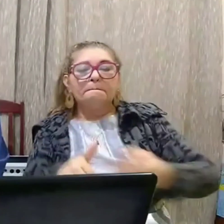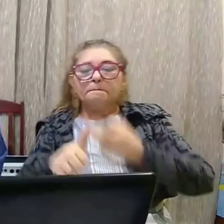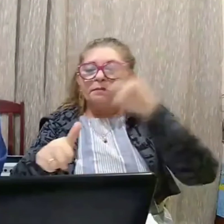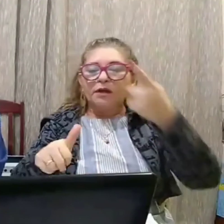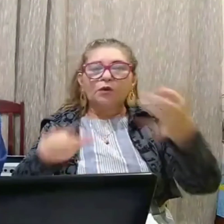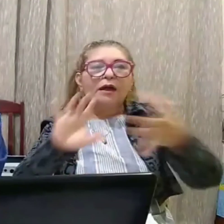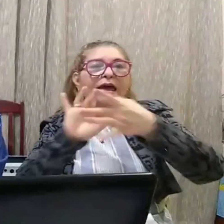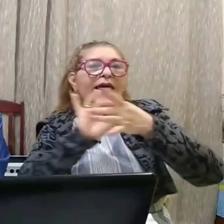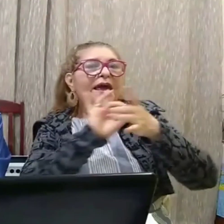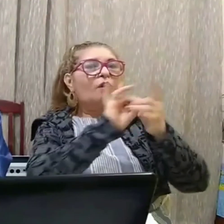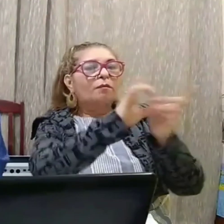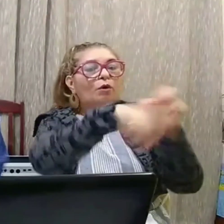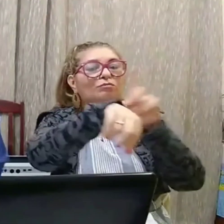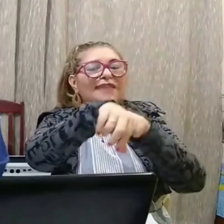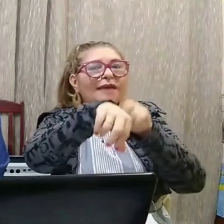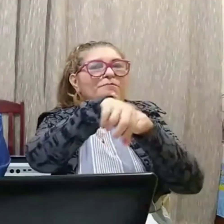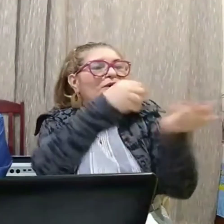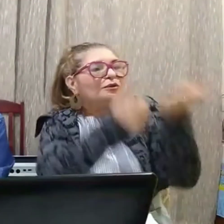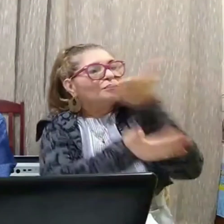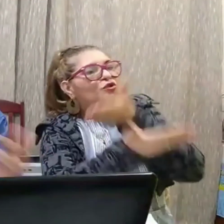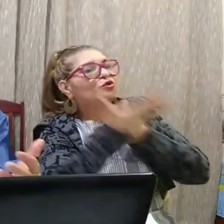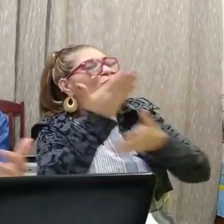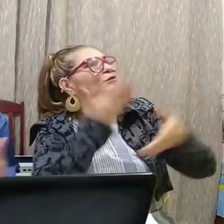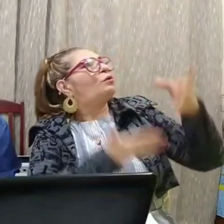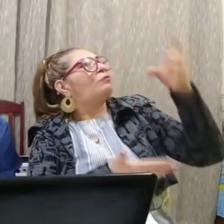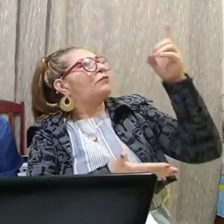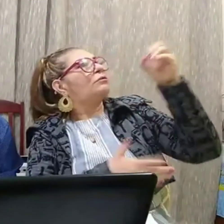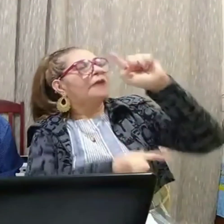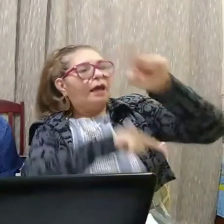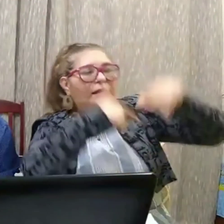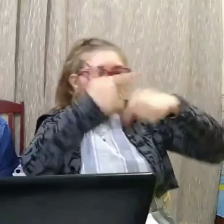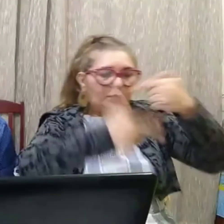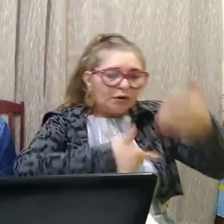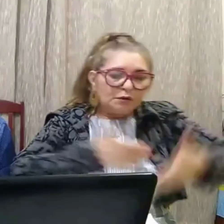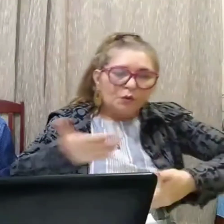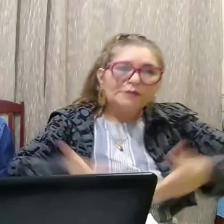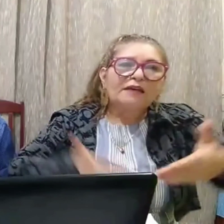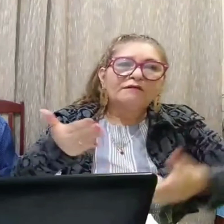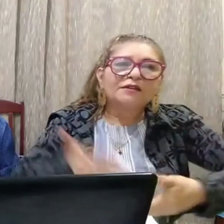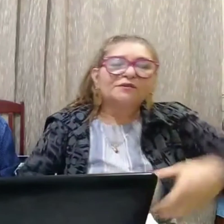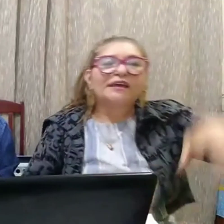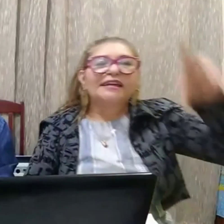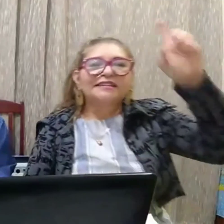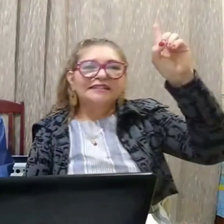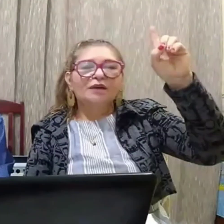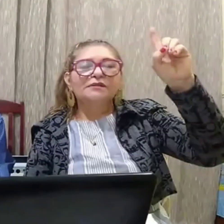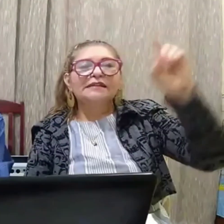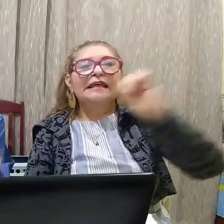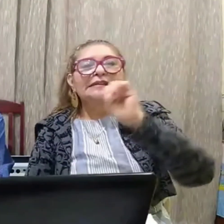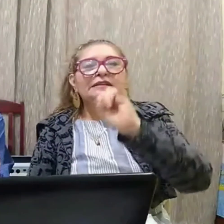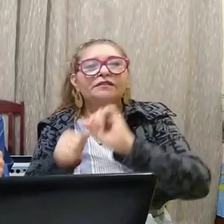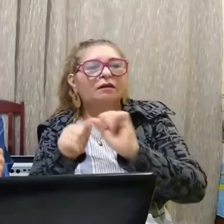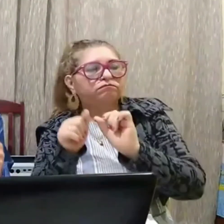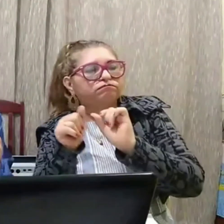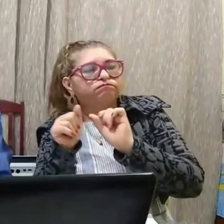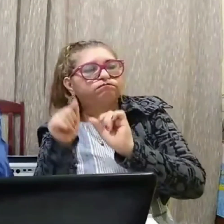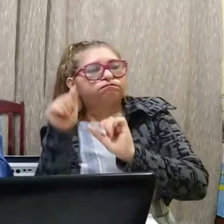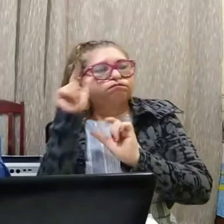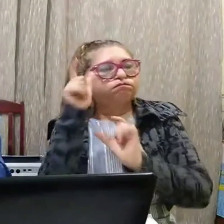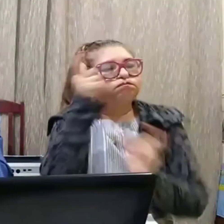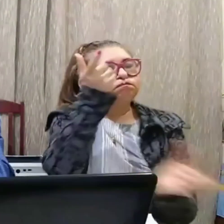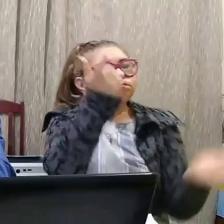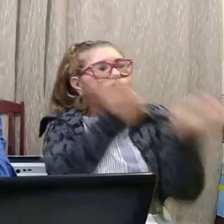com Deus, o tempo com Deus, andar com Deus, depois o serviço de Deus. Se a gente fizer a troca, o serviço